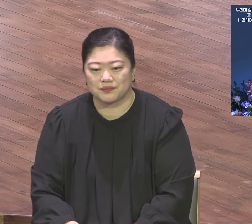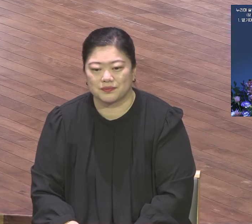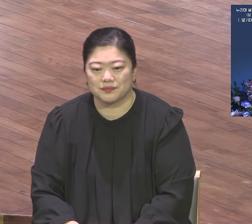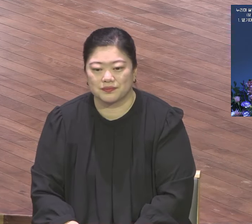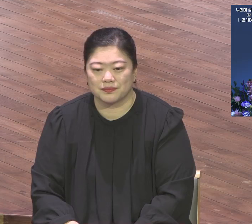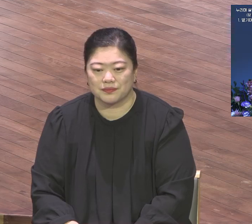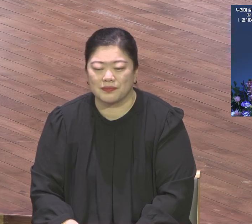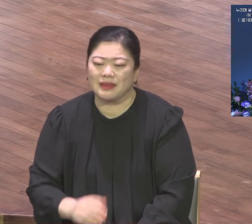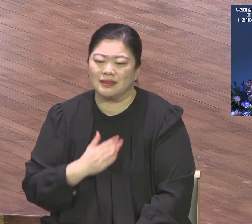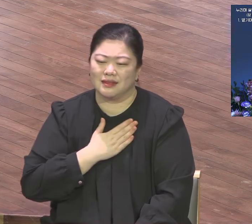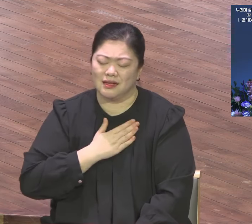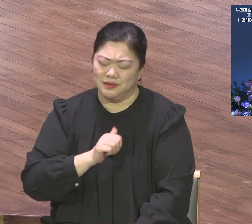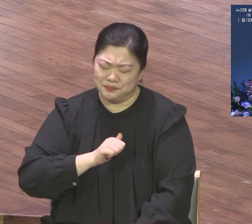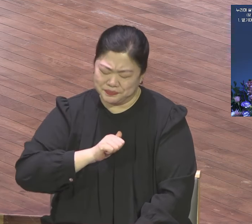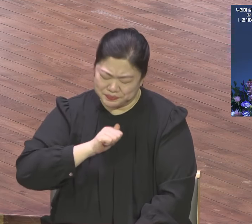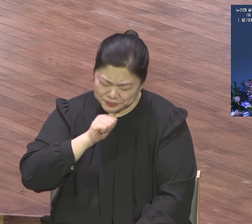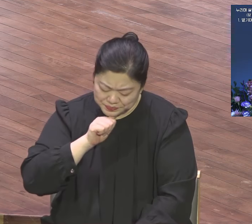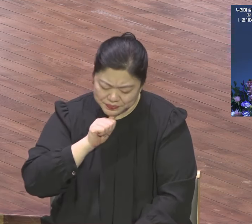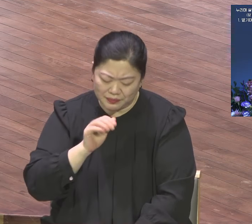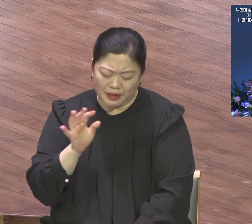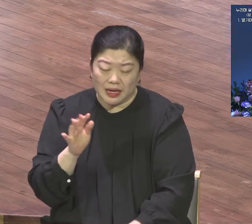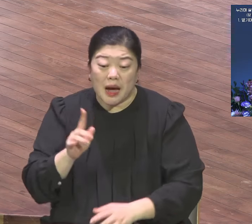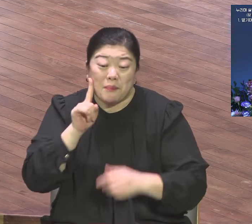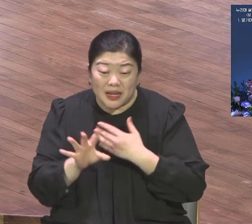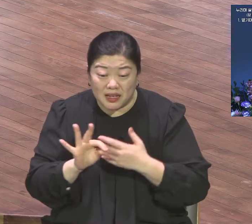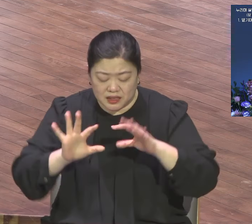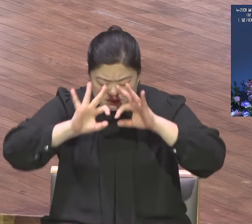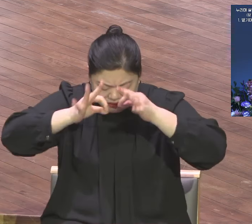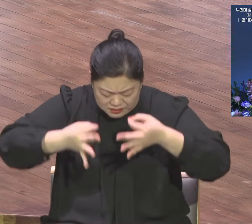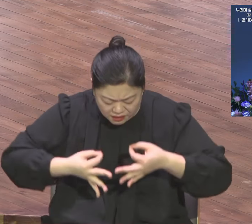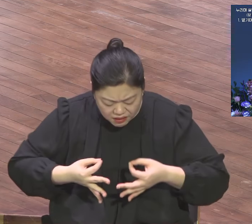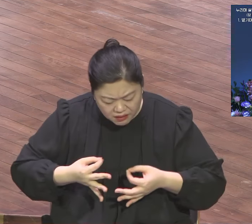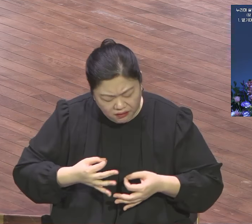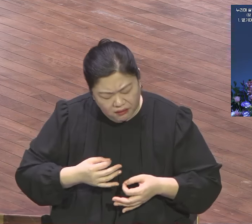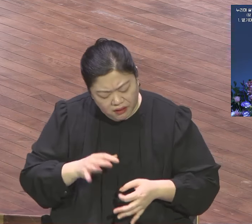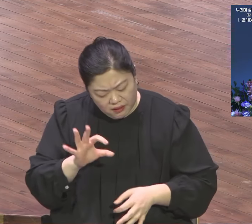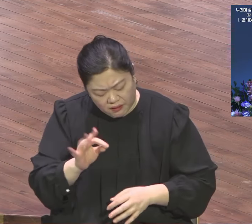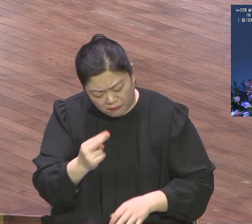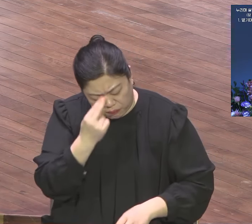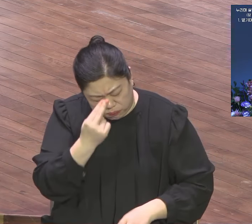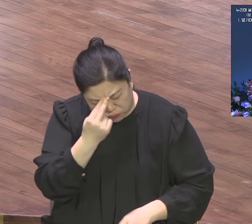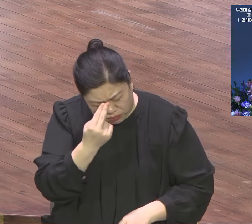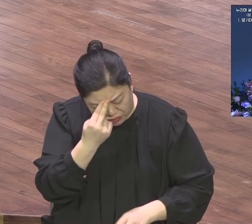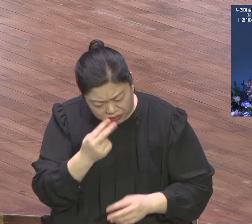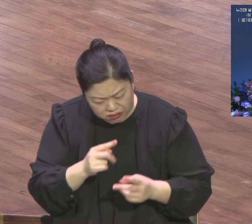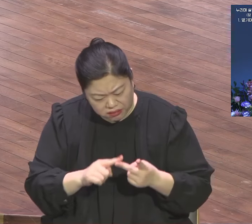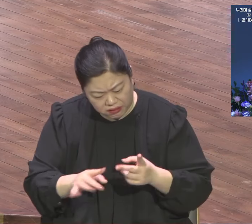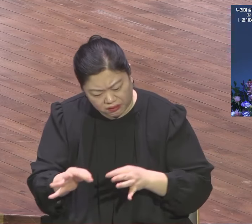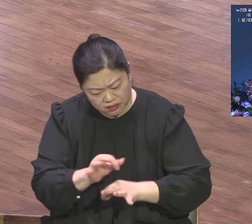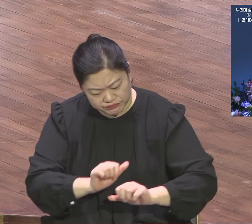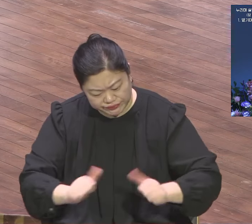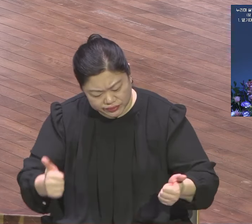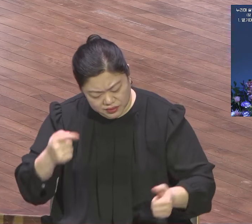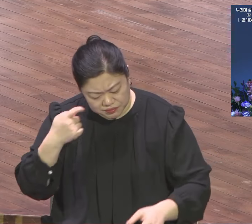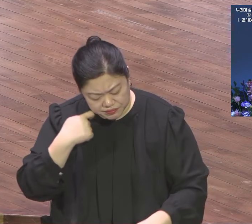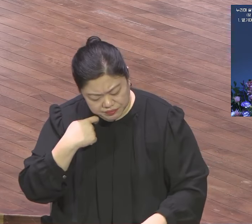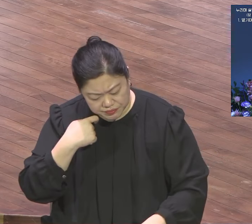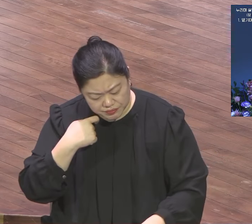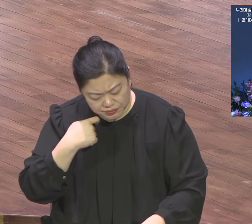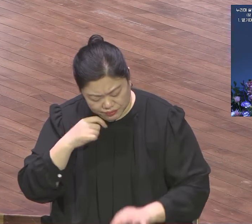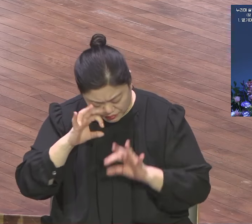가난하고 어렵고 힘들고 안 되거든 빨리 물질관 구원은 받은 것이고 물질관을 빨리 체크해